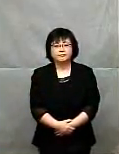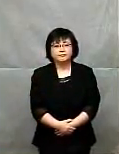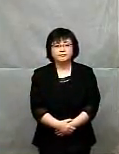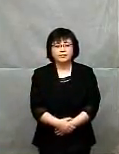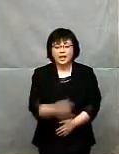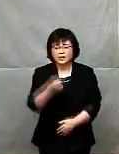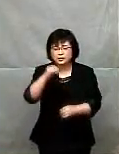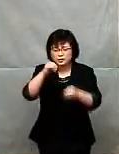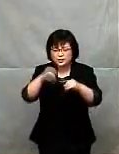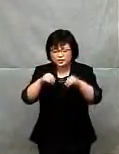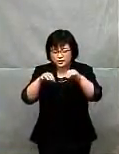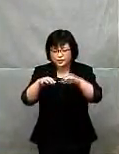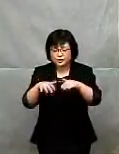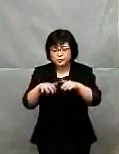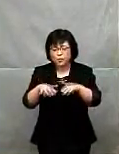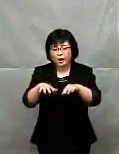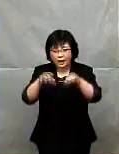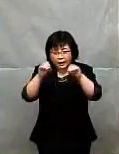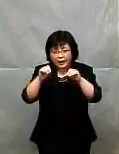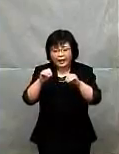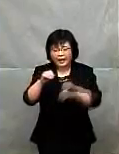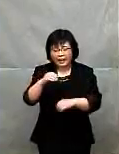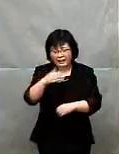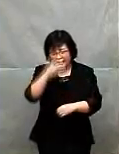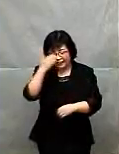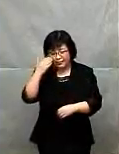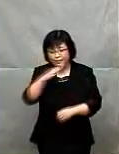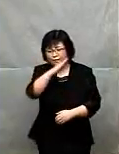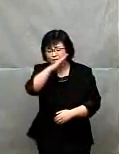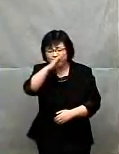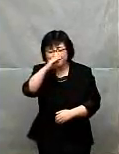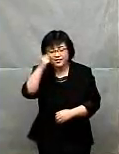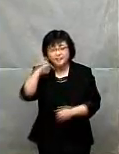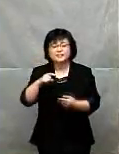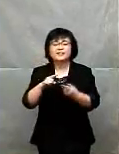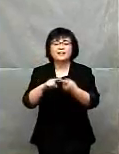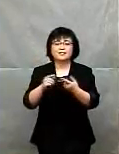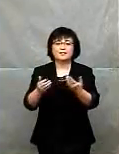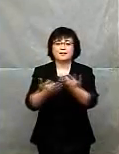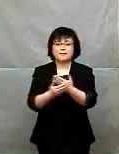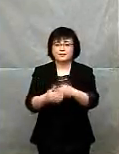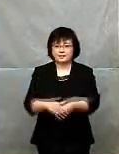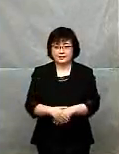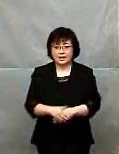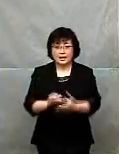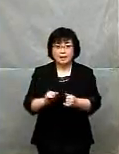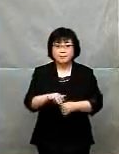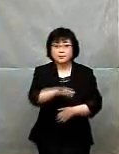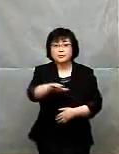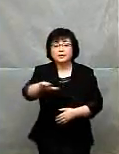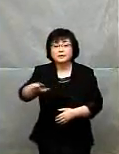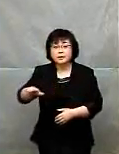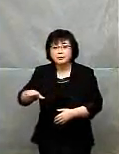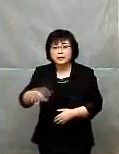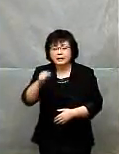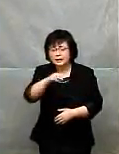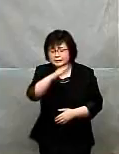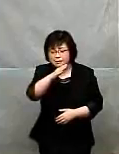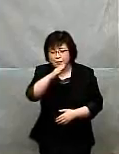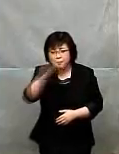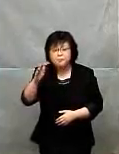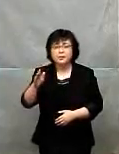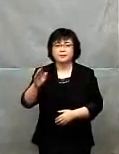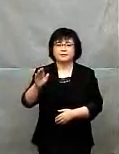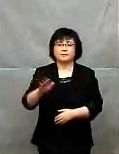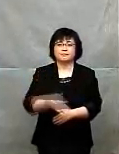梅雨も明けて、いよいよ夏らしくなってまいりました。県民の皆様にはもう夏本番であり